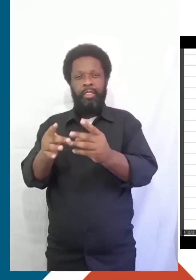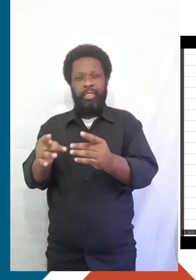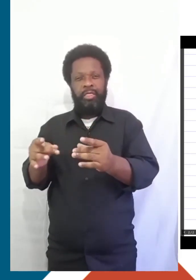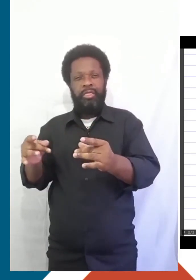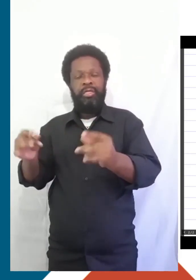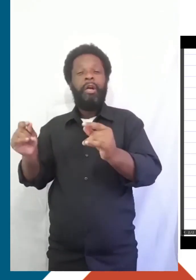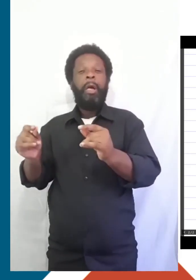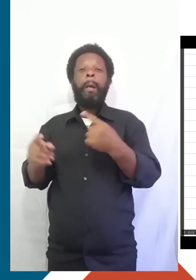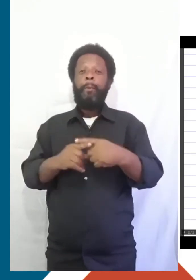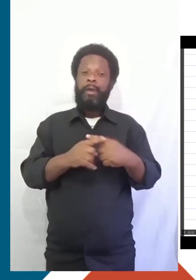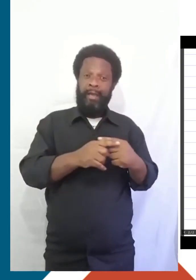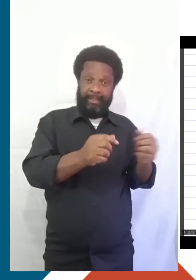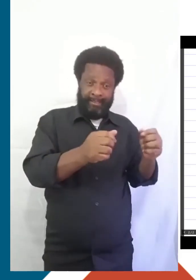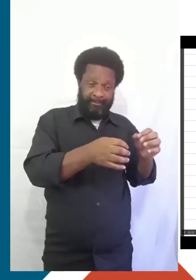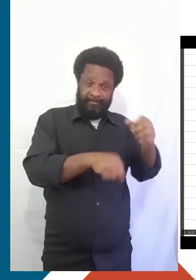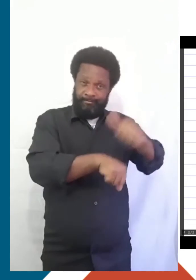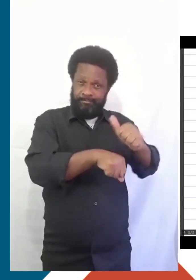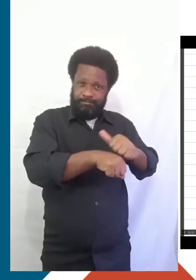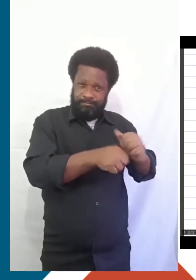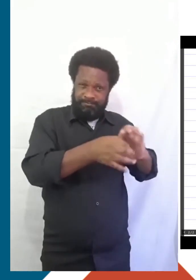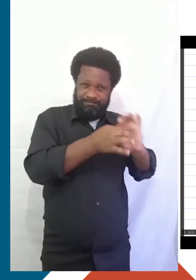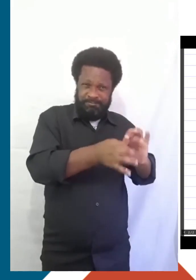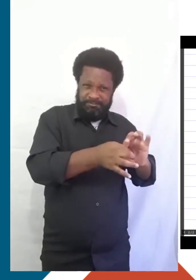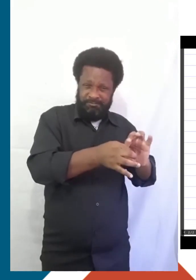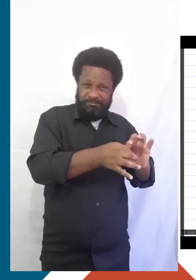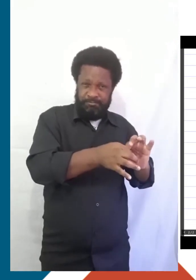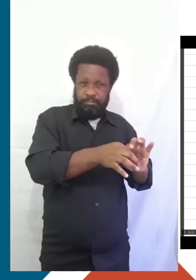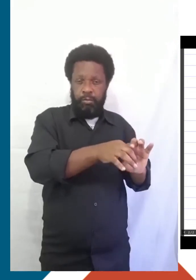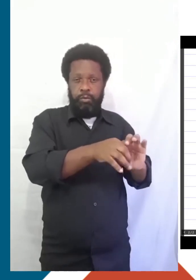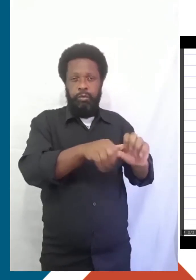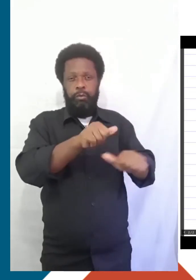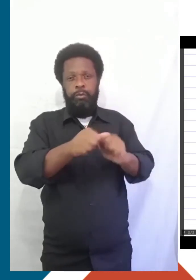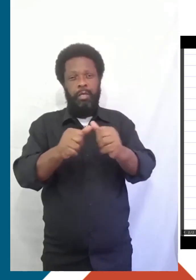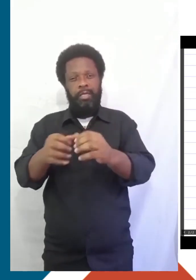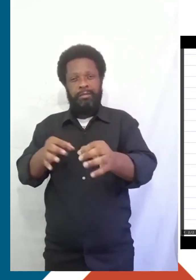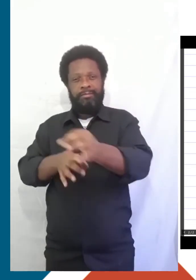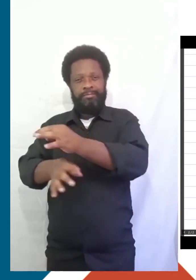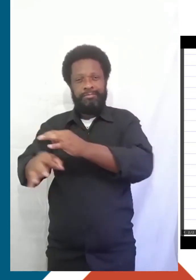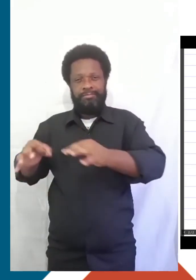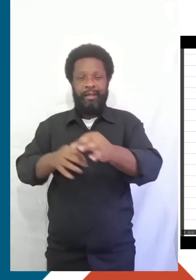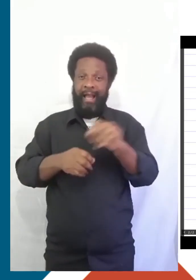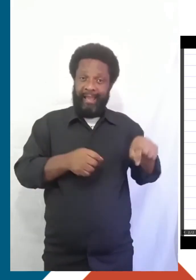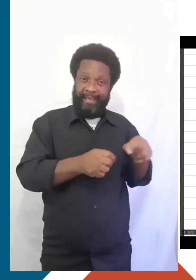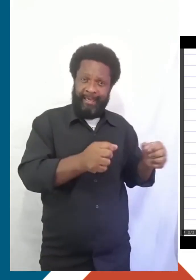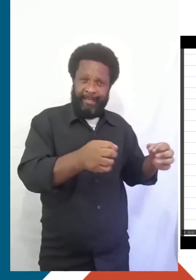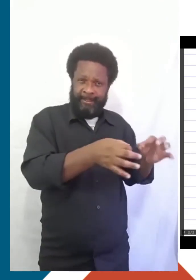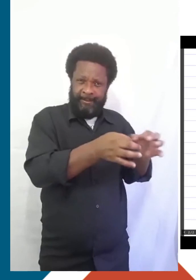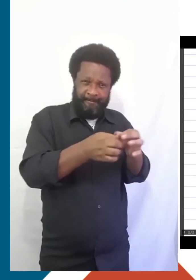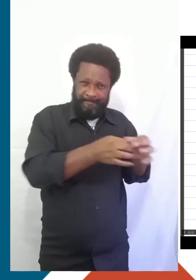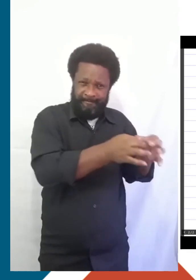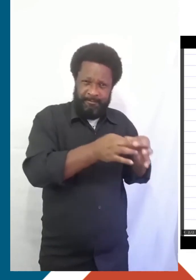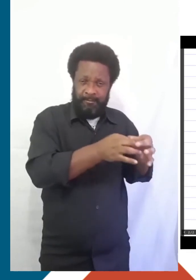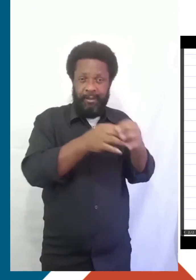líquido, que você rompe ali aquelas interações do sólido para no líquido essas moléculas